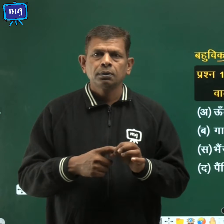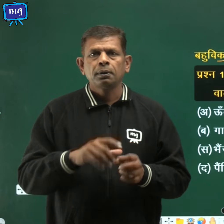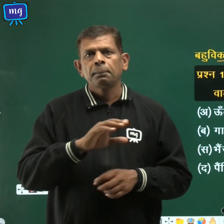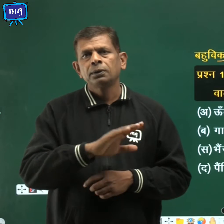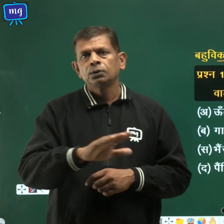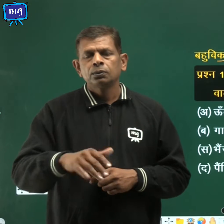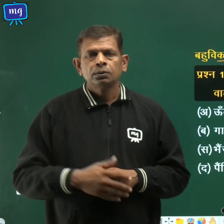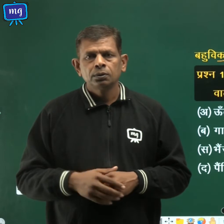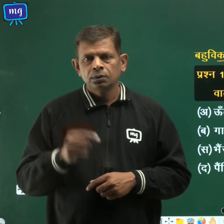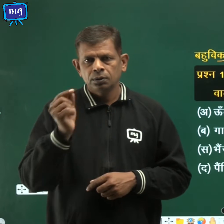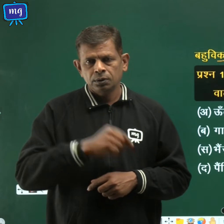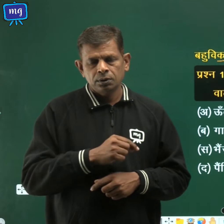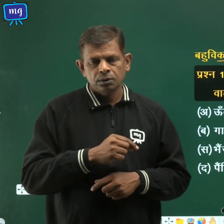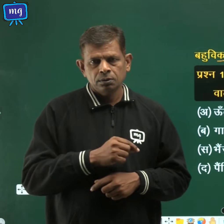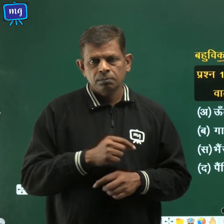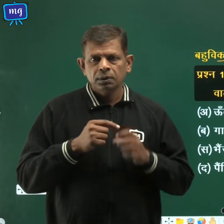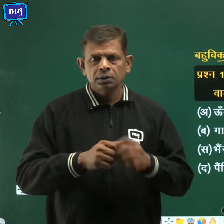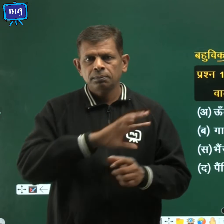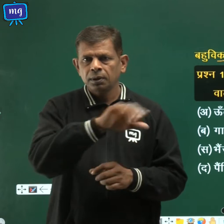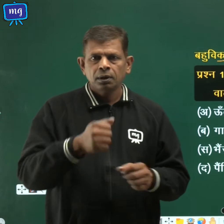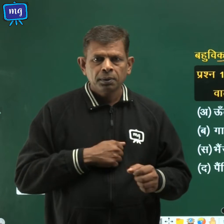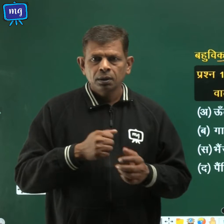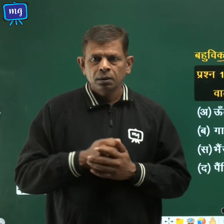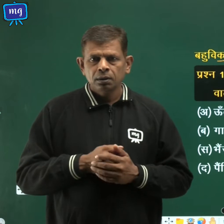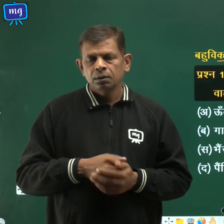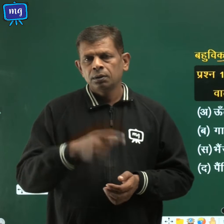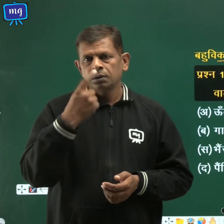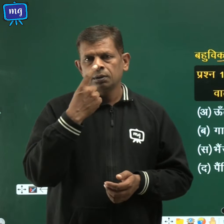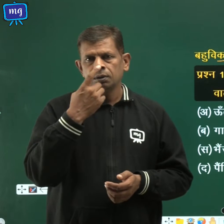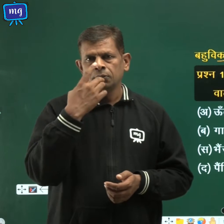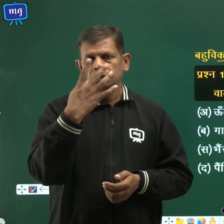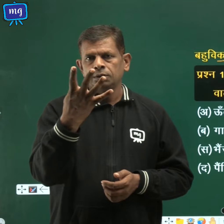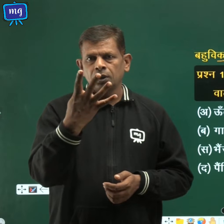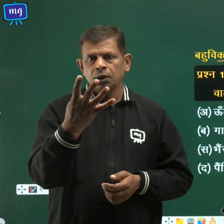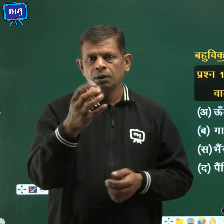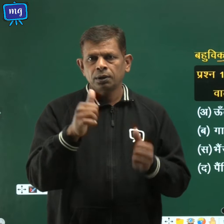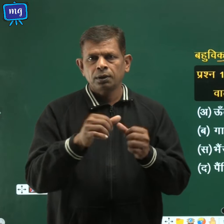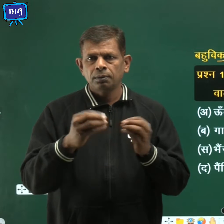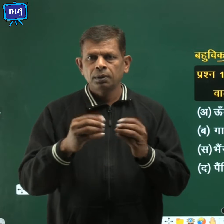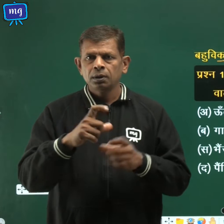बच्चों, इस प्रश्न में हमें 4 विकल्प दिए गए हैं।